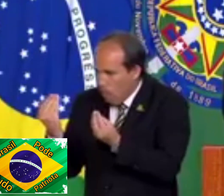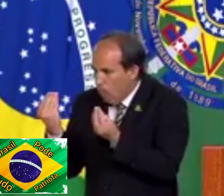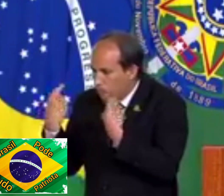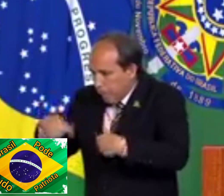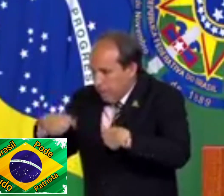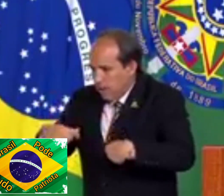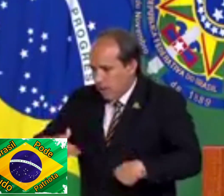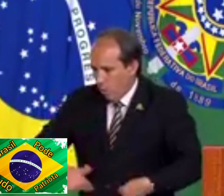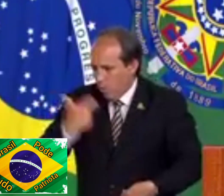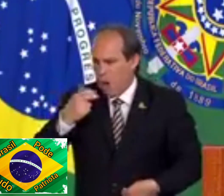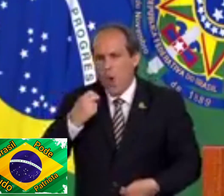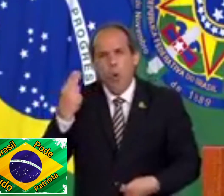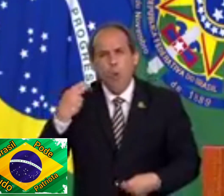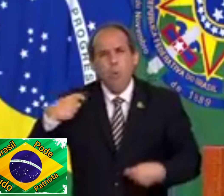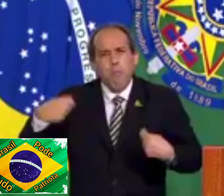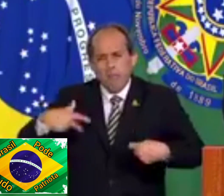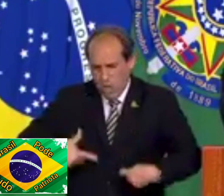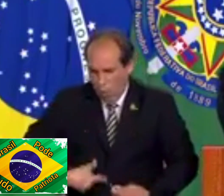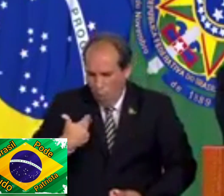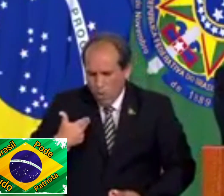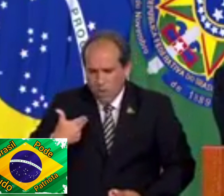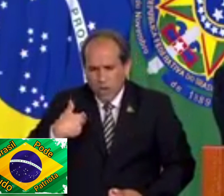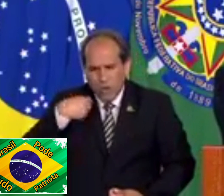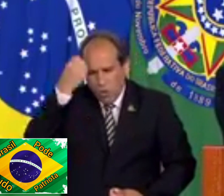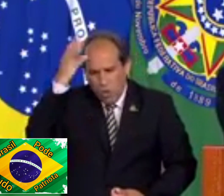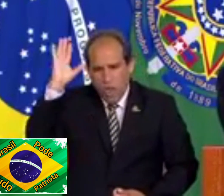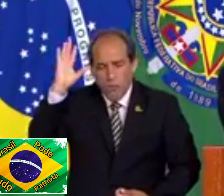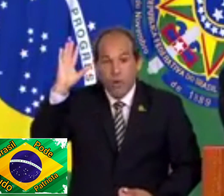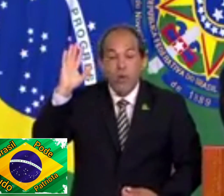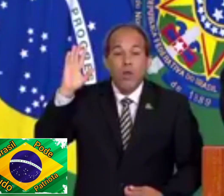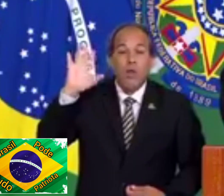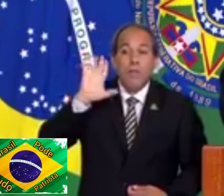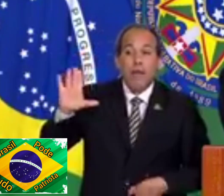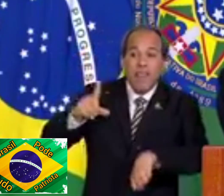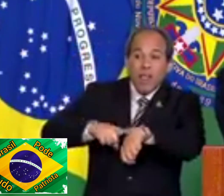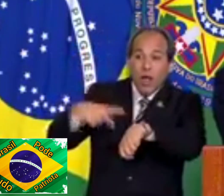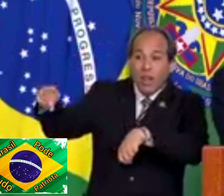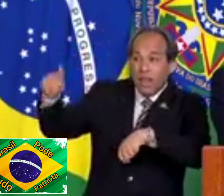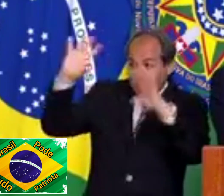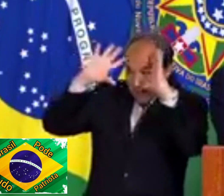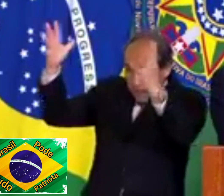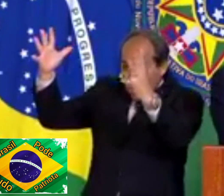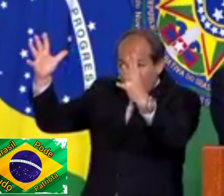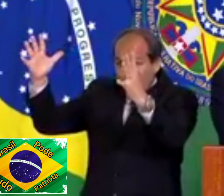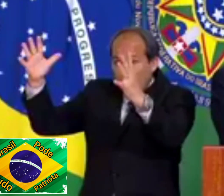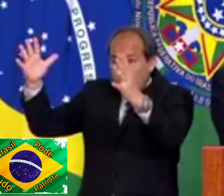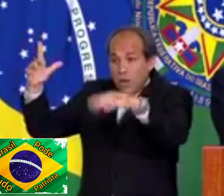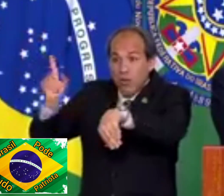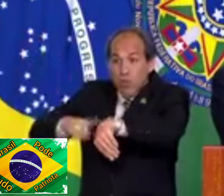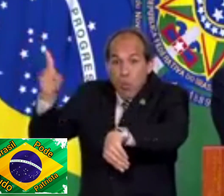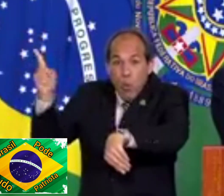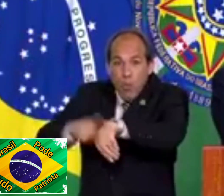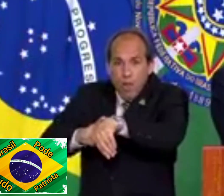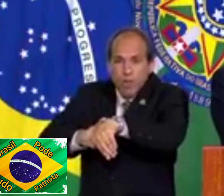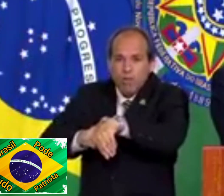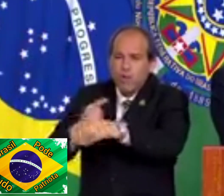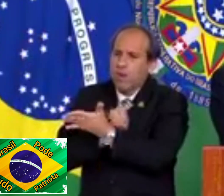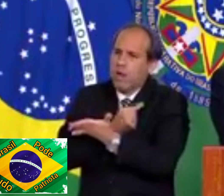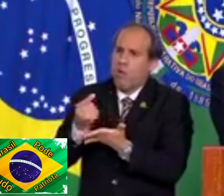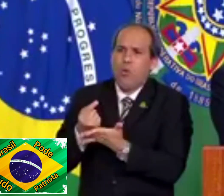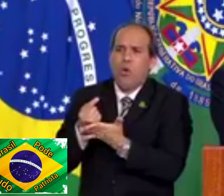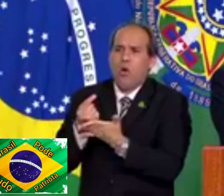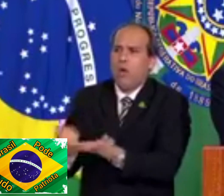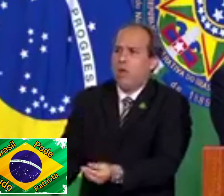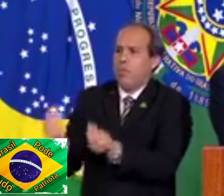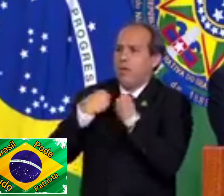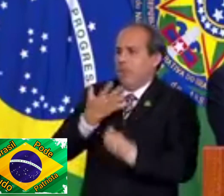cortar. A decisão daquele momento salvou a minha vida. Um médico, nós